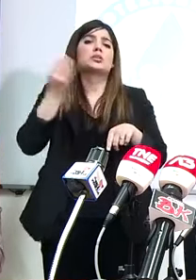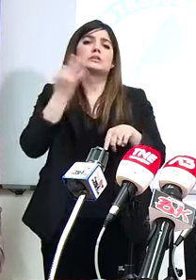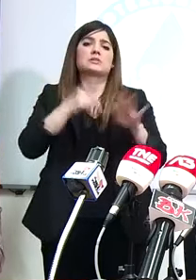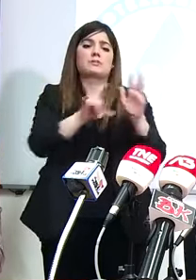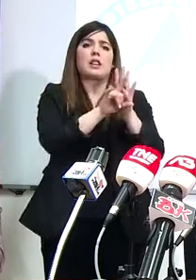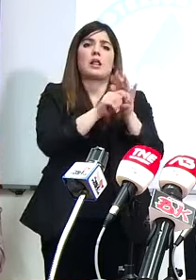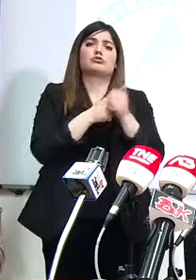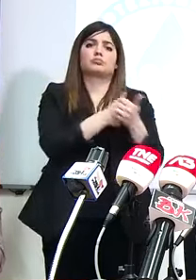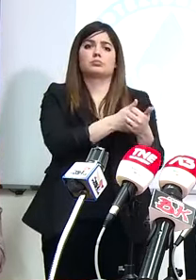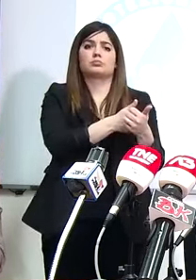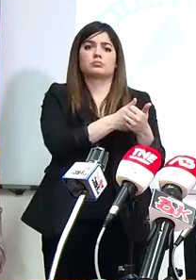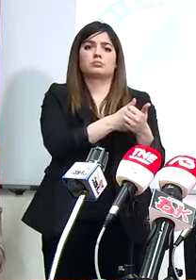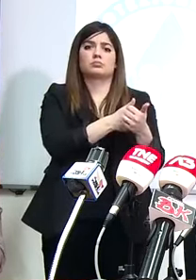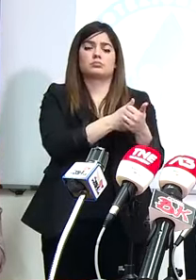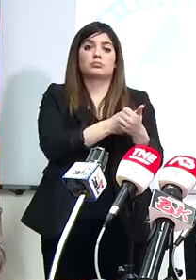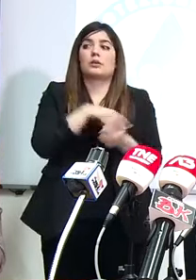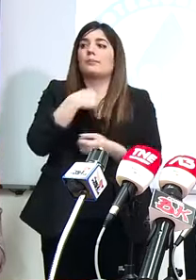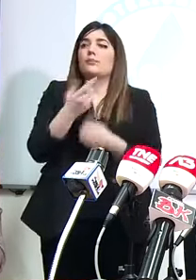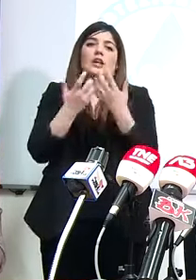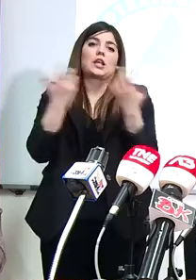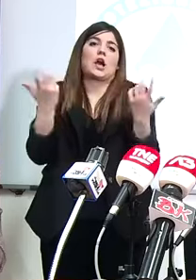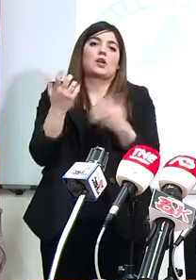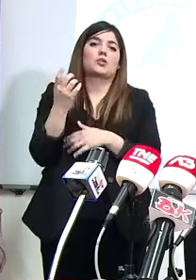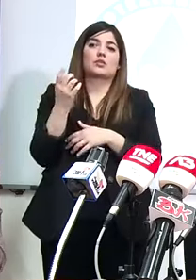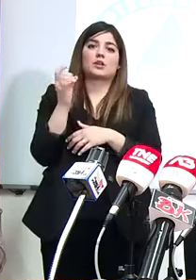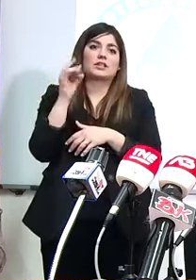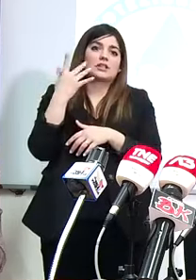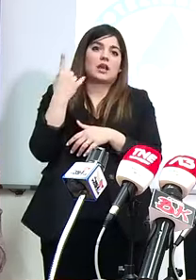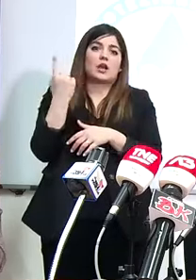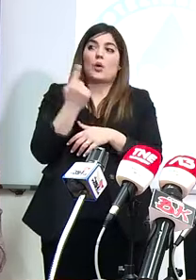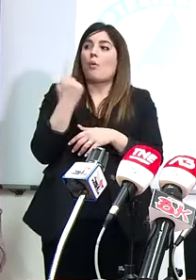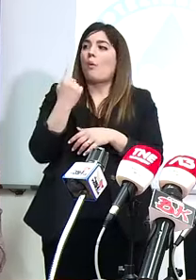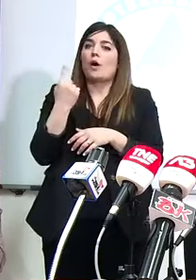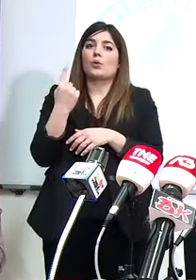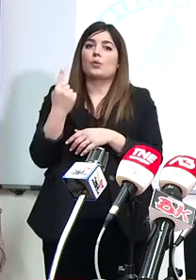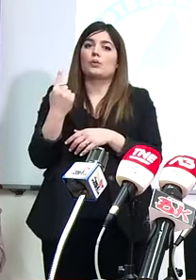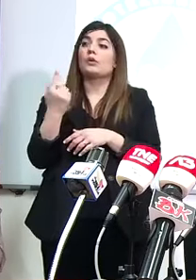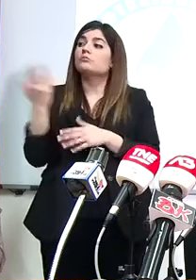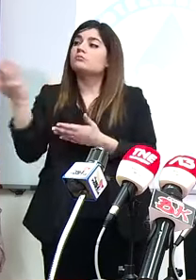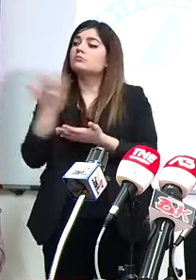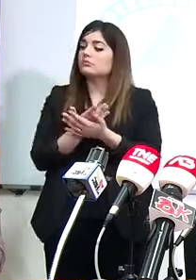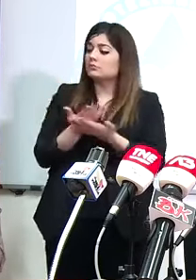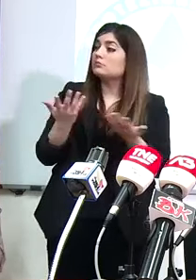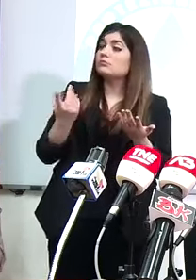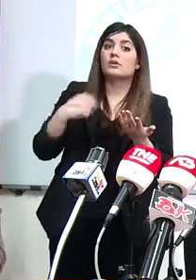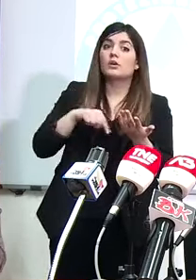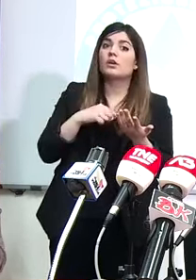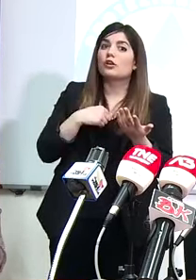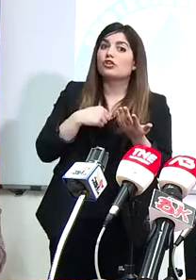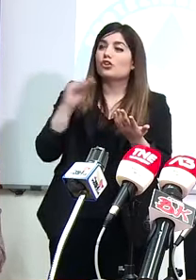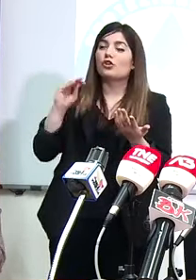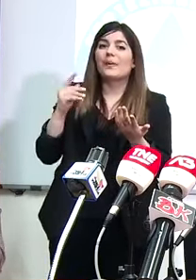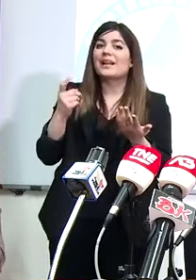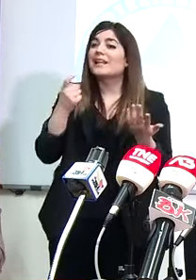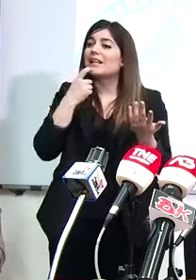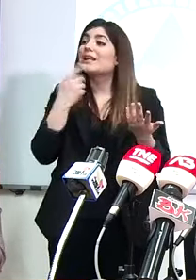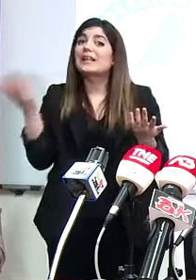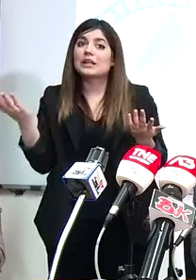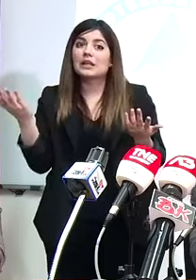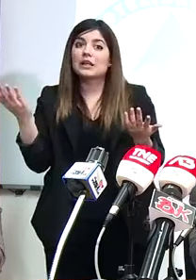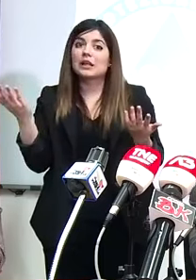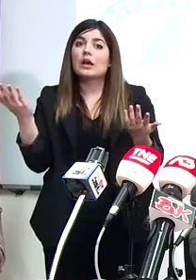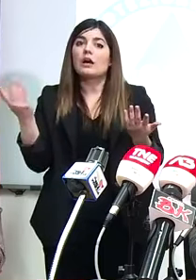perché se uno ti suona al campanello cosa che si dice chi è nella foto la stessa roba al punto tale che in tempi non sospetti senza